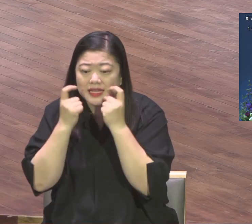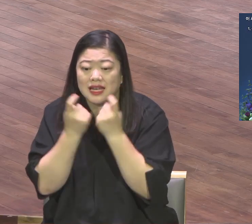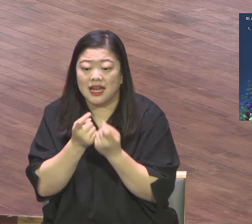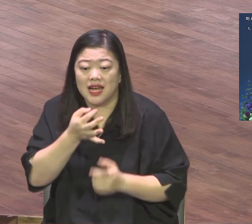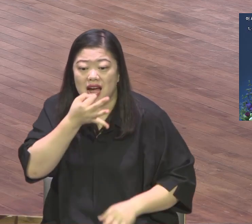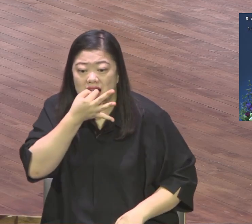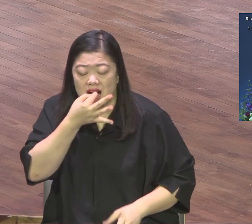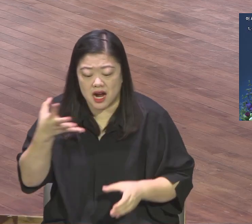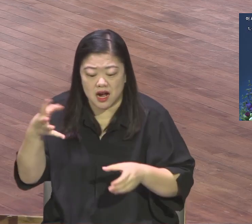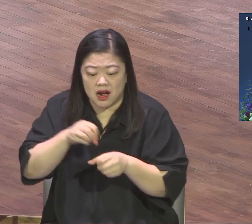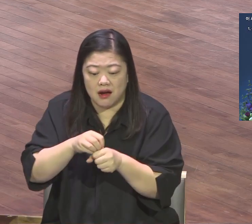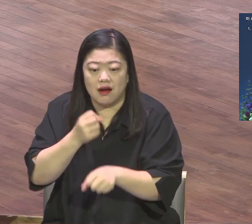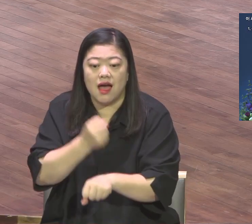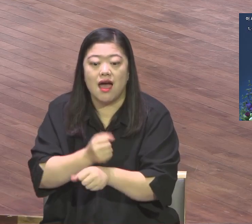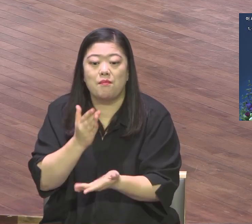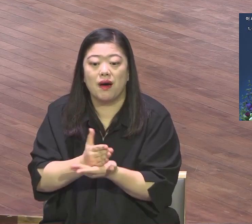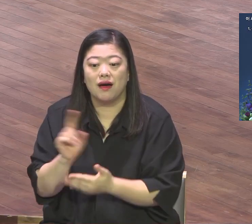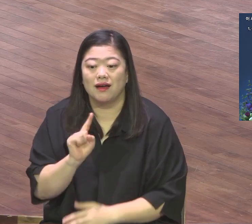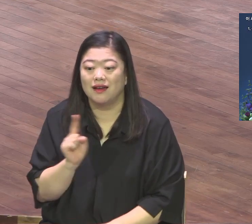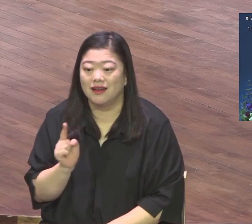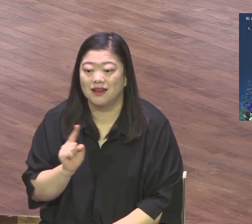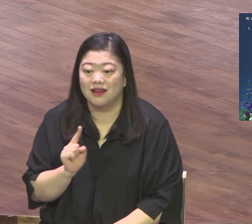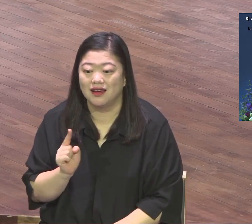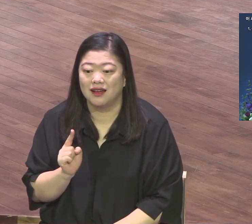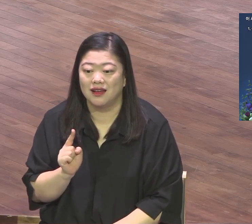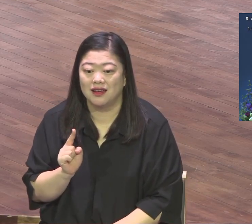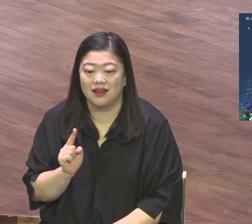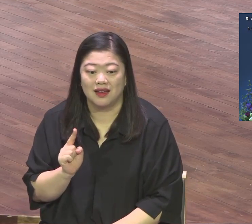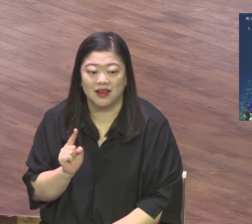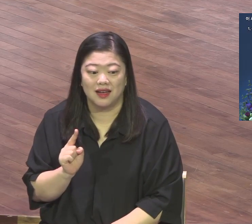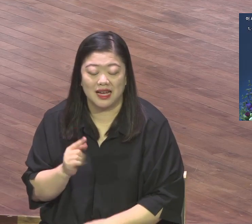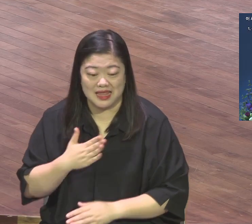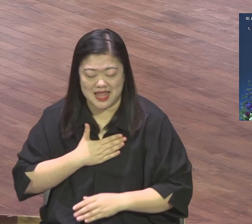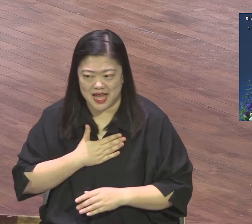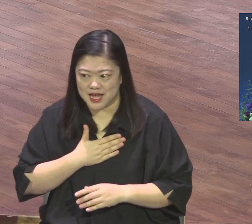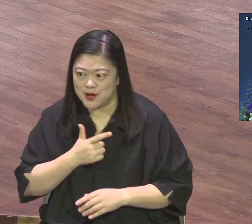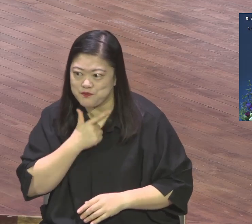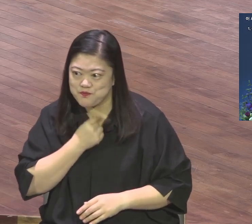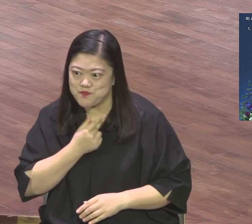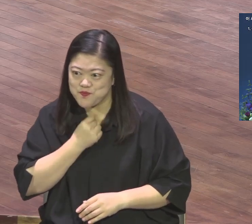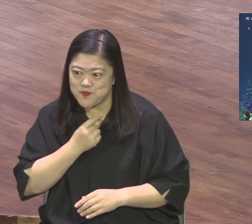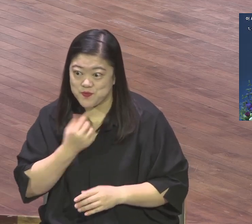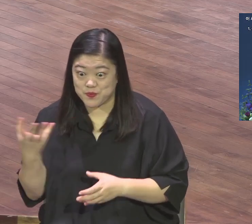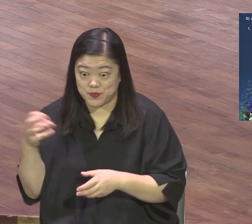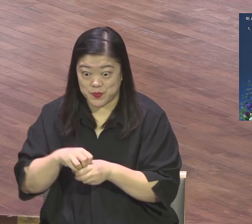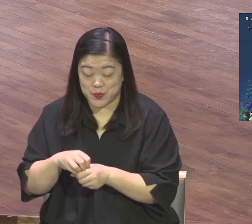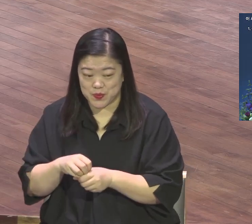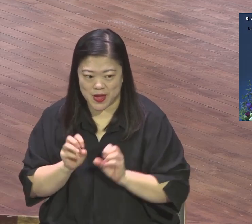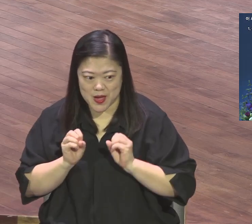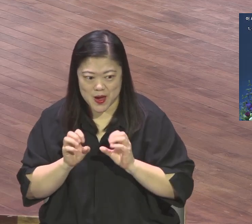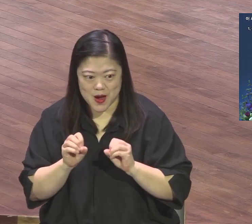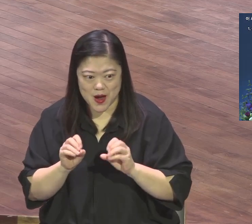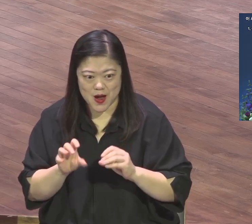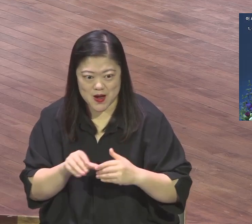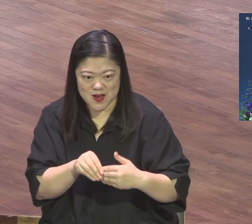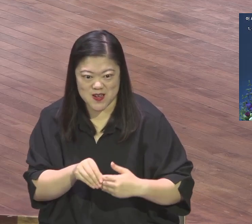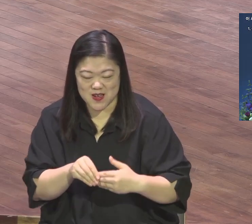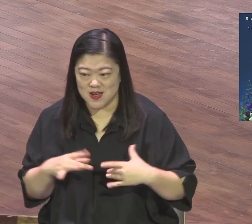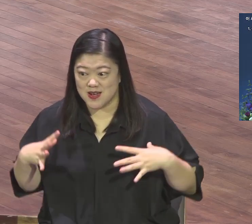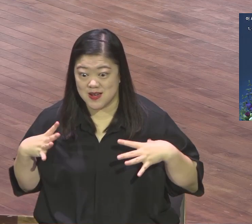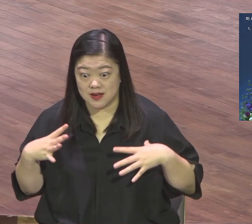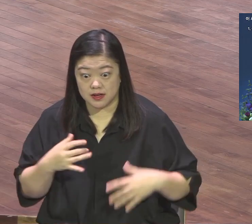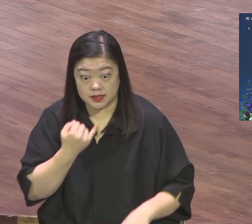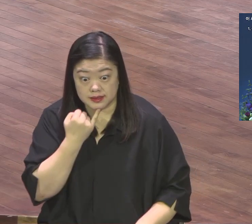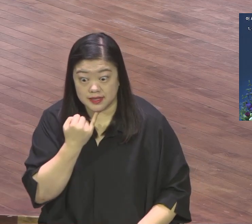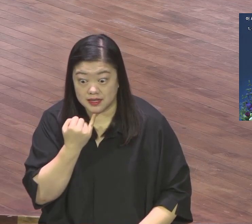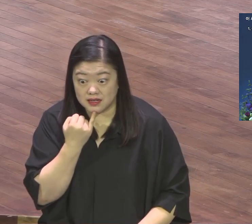소용 없어. 받은 적이 없어요 하나님. 심지어 나 너 모른다. 평생 교회 다녔는데 나 너